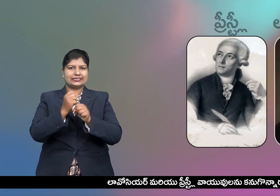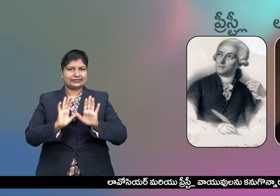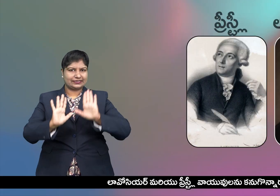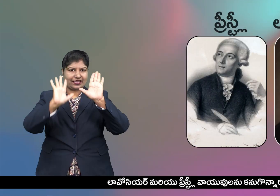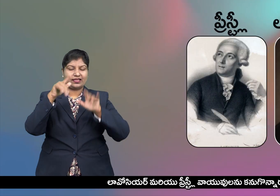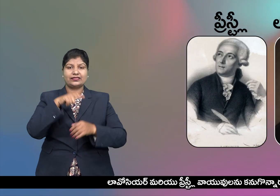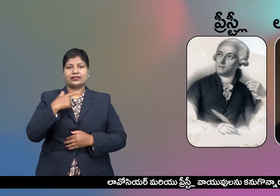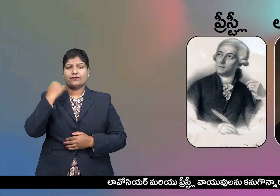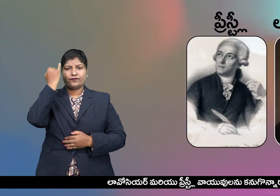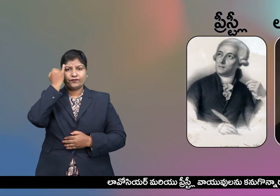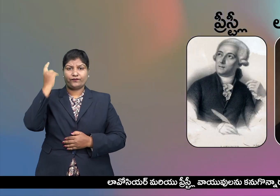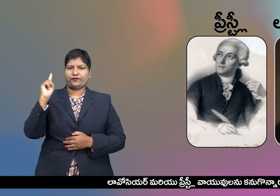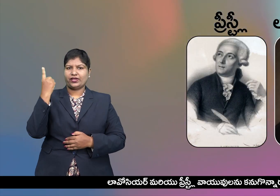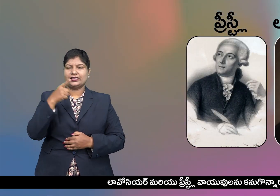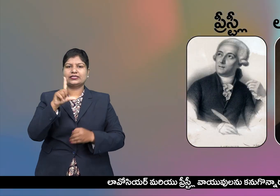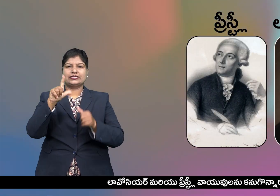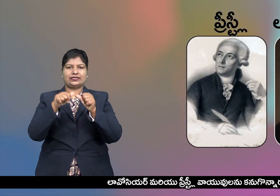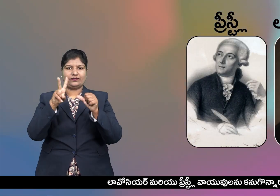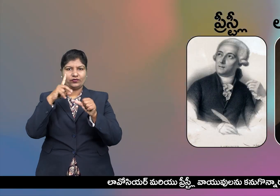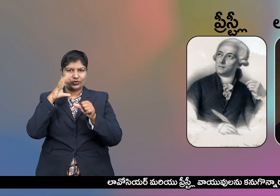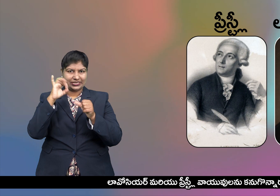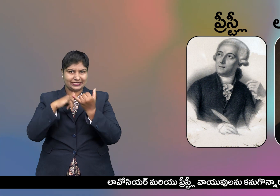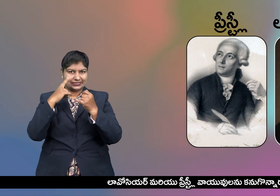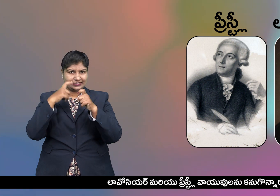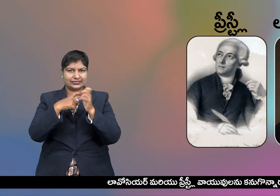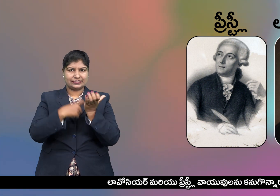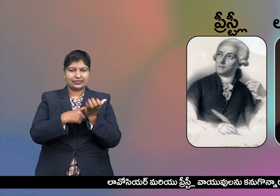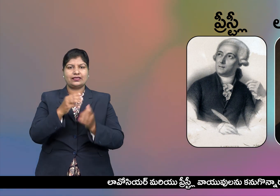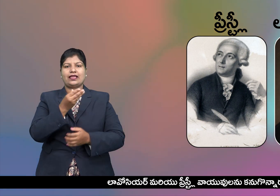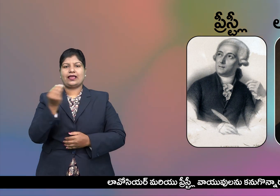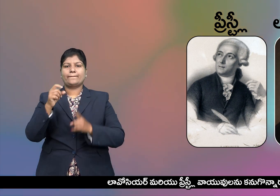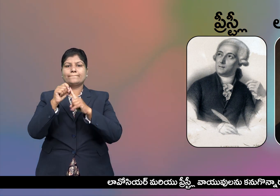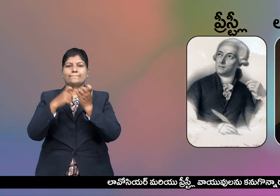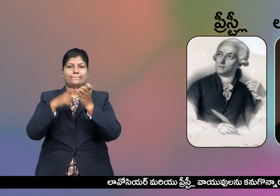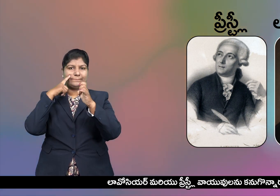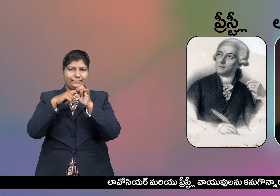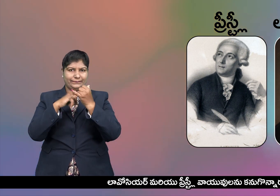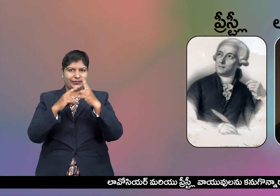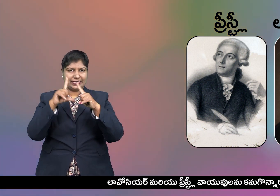లావోసియర్ మరియు ప్రీస్ట్లీ వాయువులను కనుగొన్నారు.